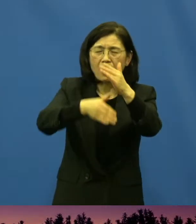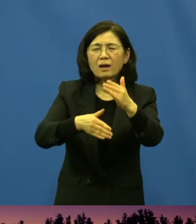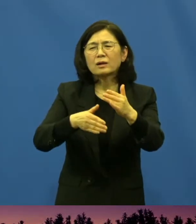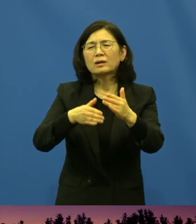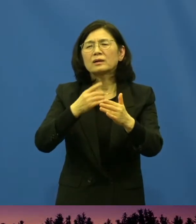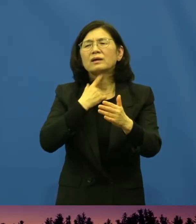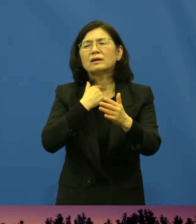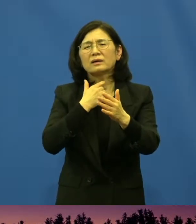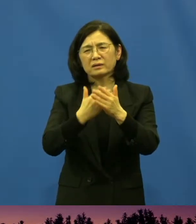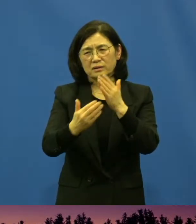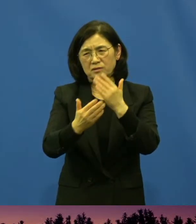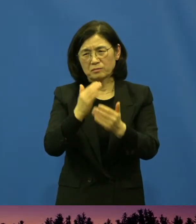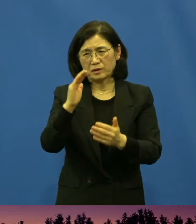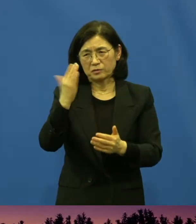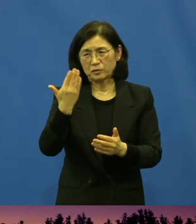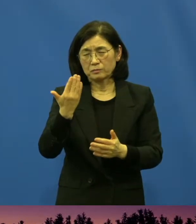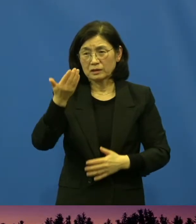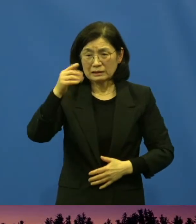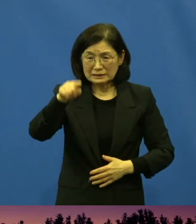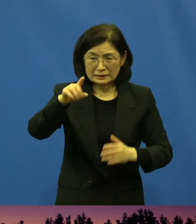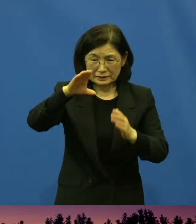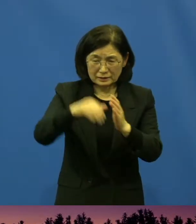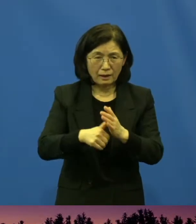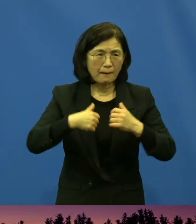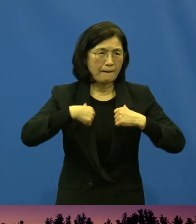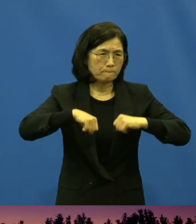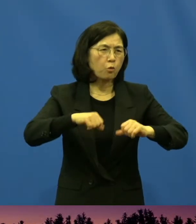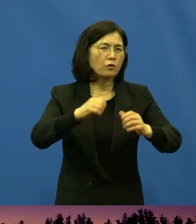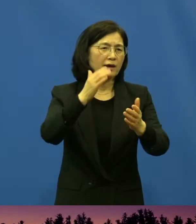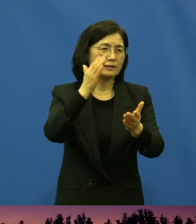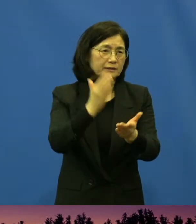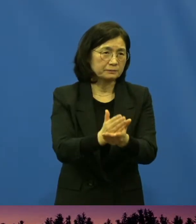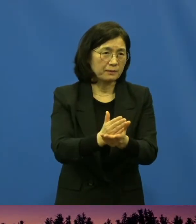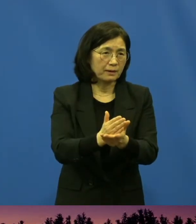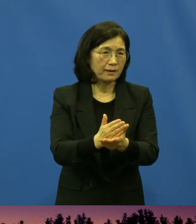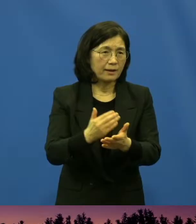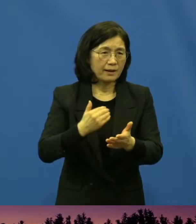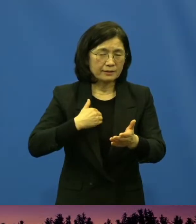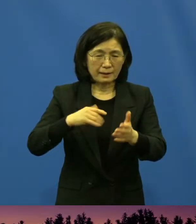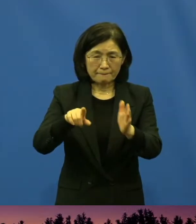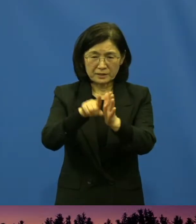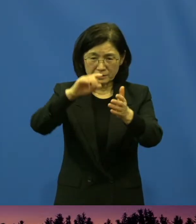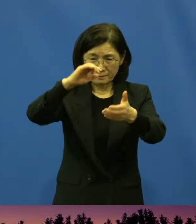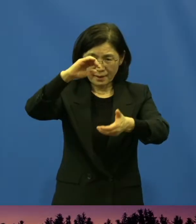여러분, 그때 절망하고 포기하면 안 돼요. 한계를 발견하는 게 중요해요.